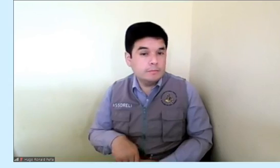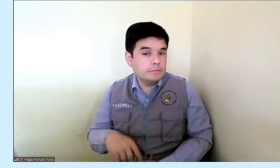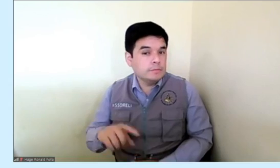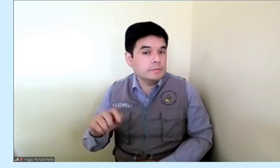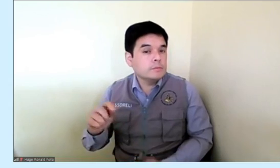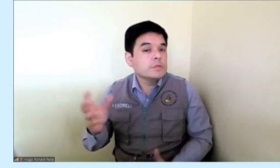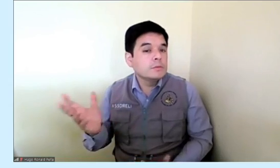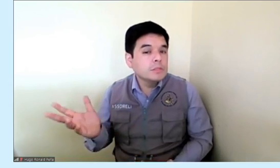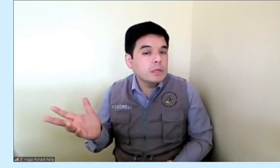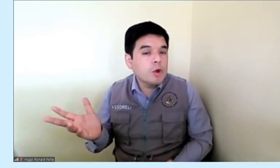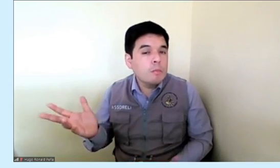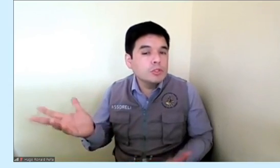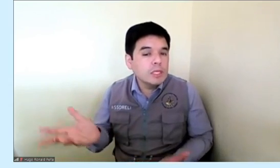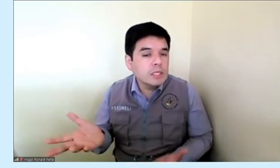Empezamos.